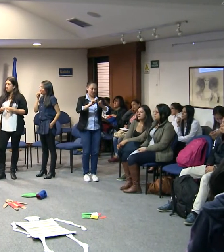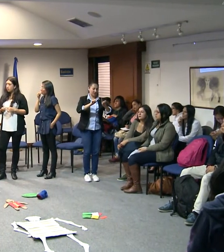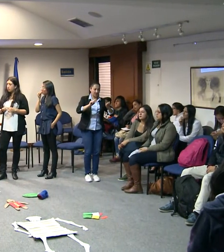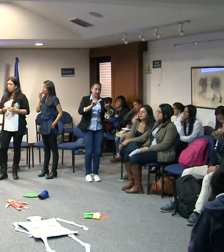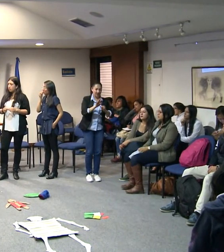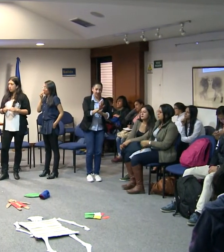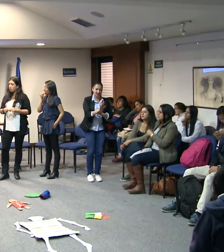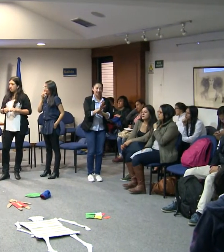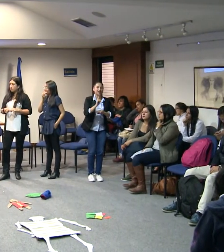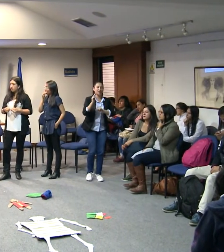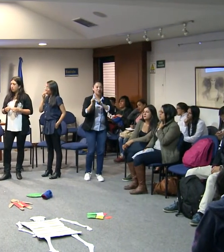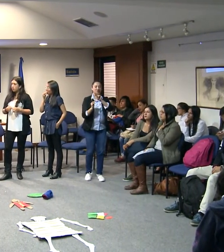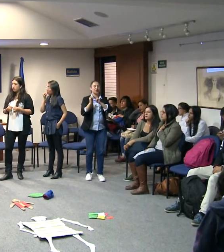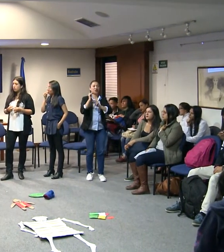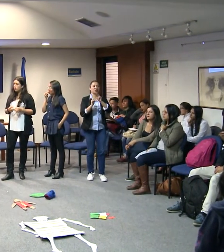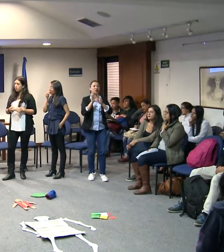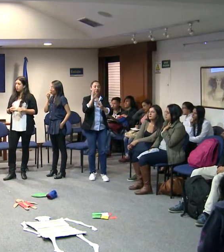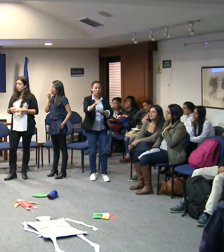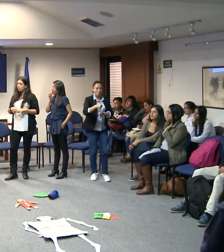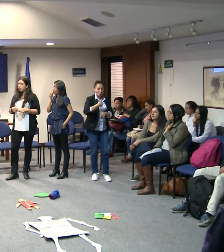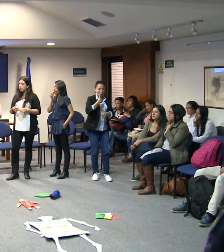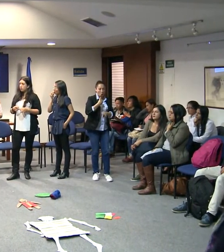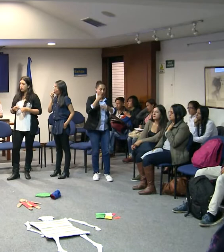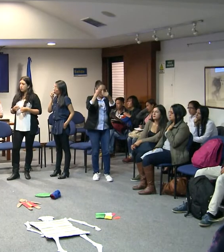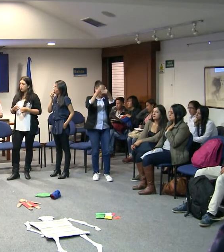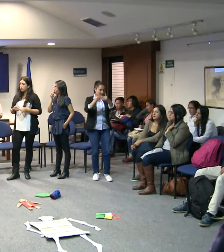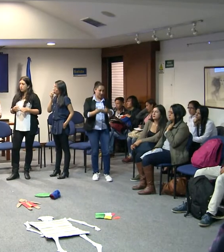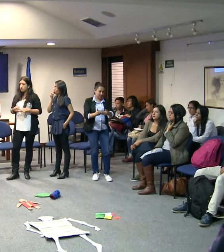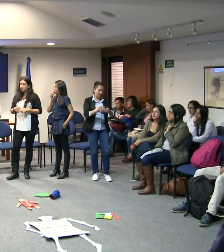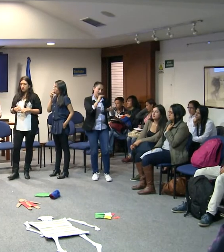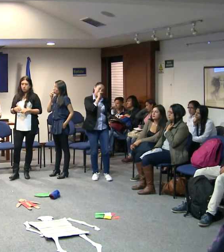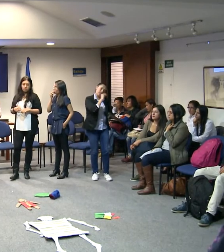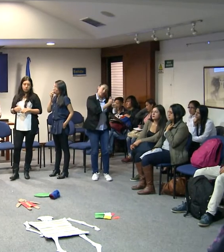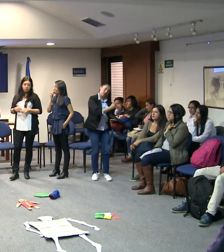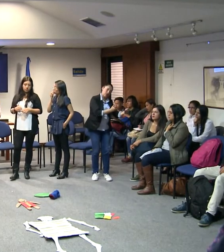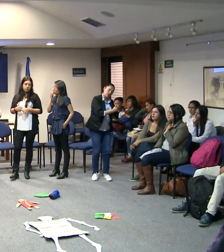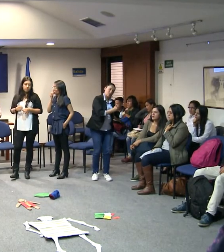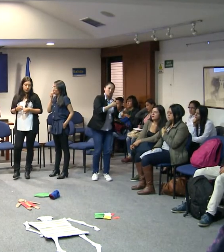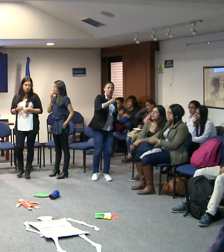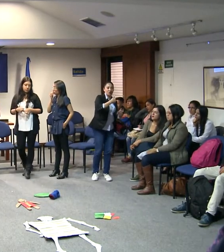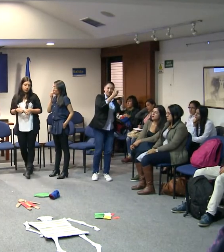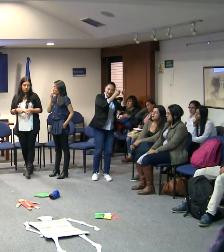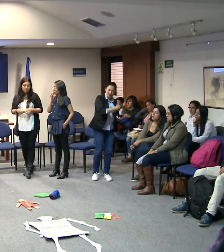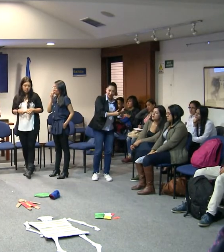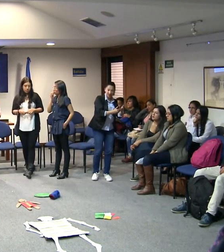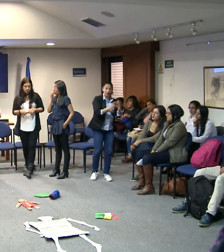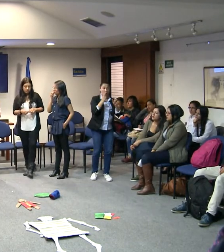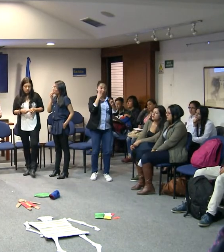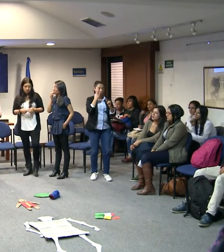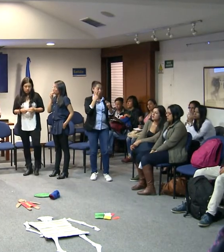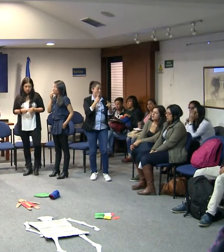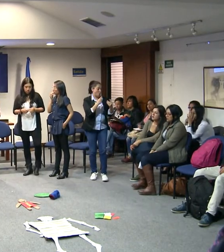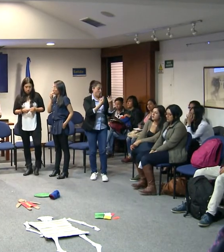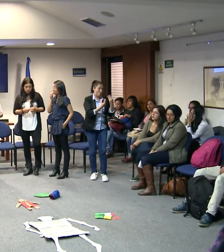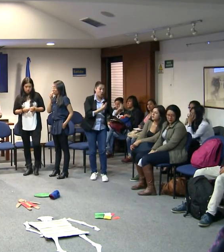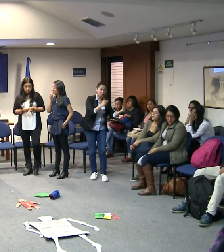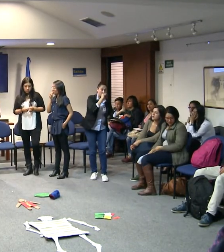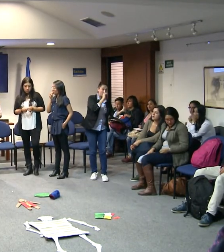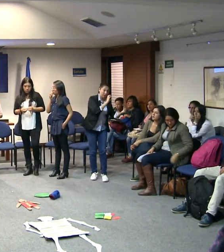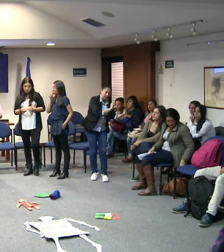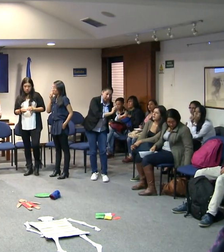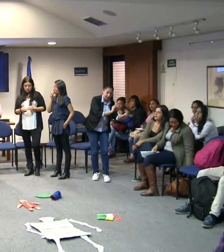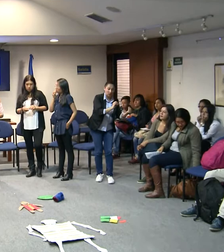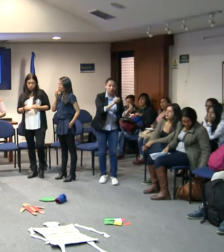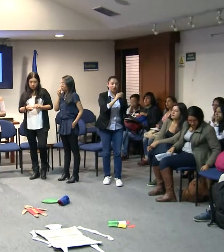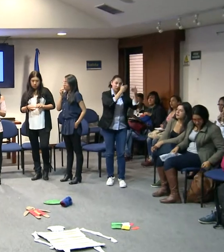esa construcción que se tiene del joven con discapacidad a la del niño en términos pues de toda la construcción narrativa que se hizo. En tanto vemos